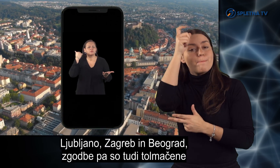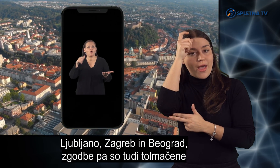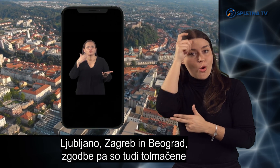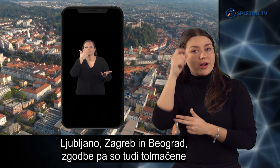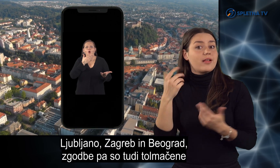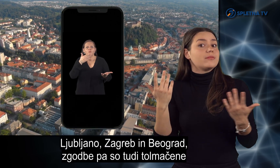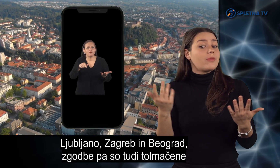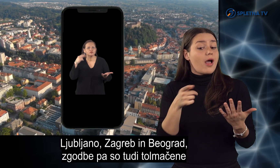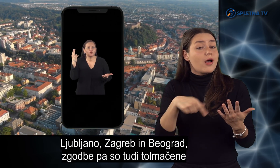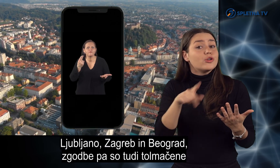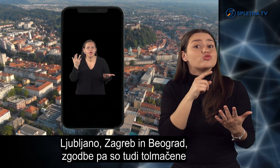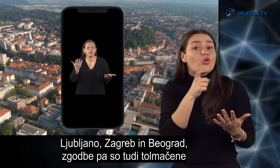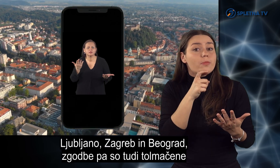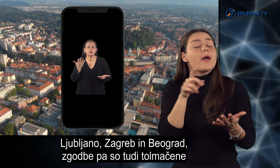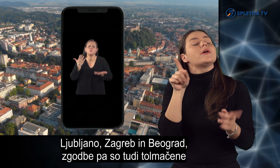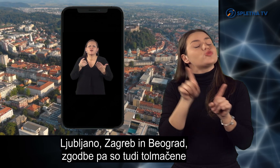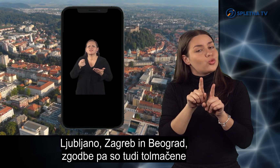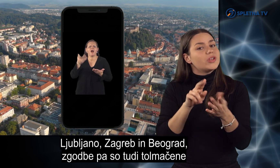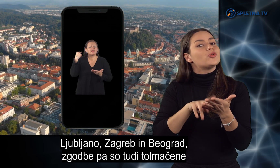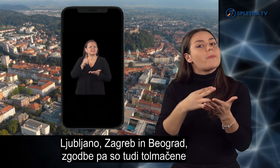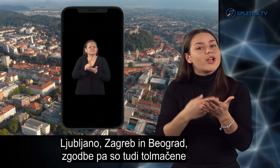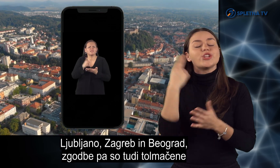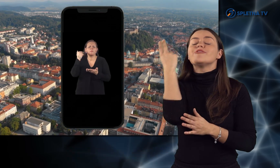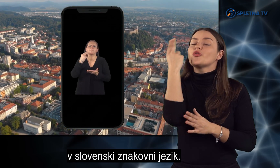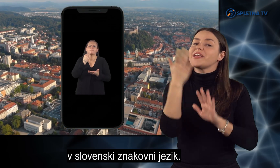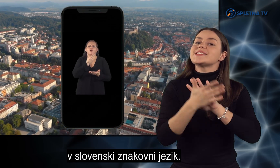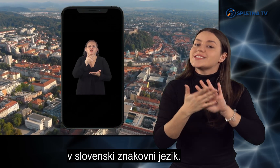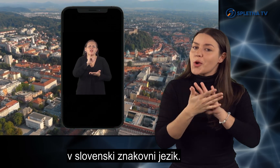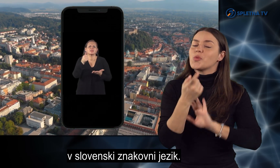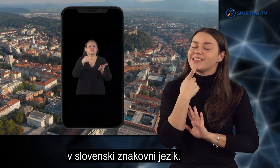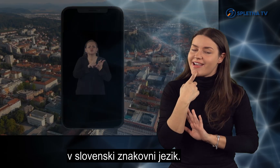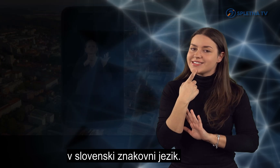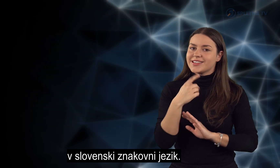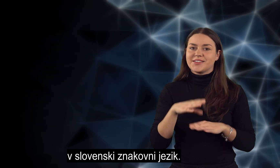zgodbe pa so tudi tolmačene v slovenski znakovni jezik.